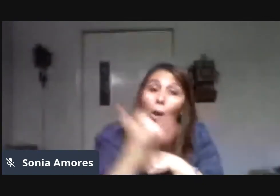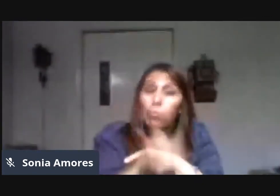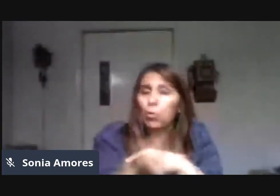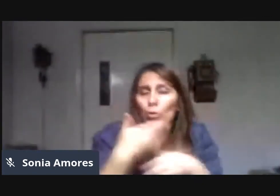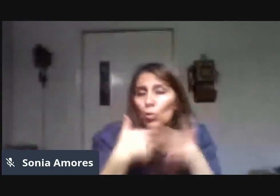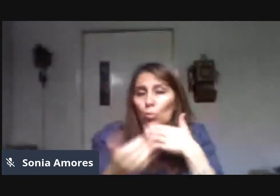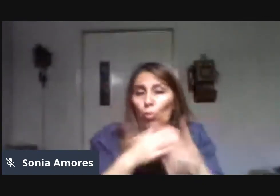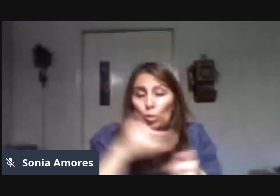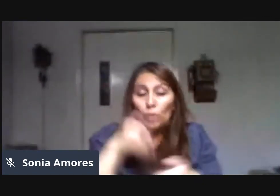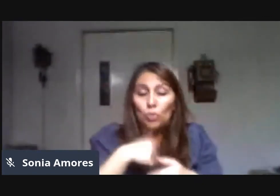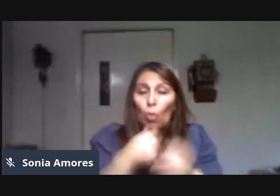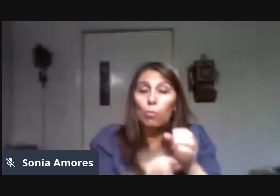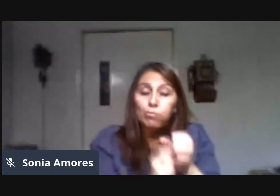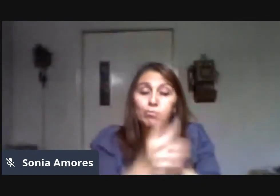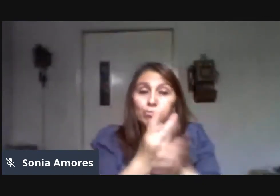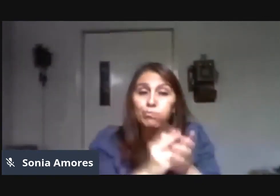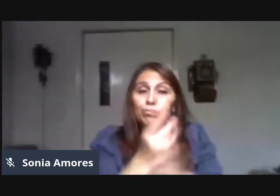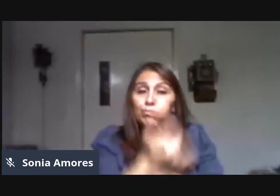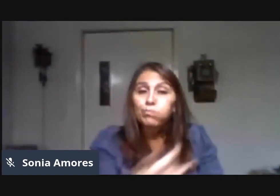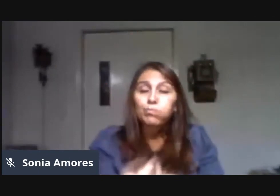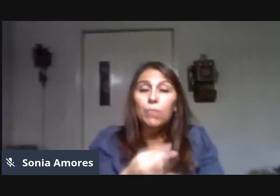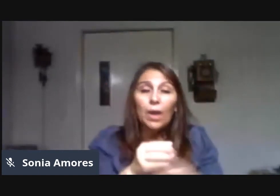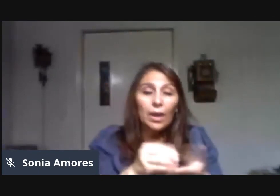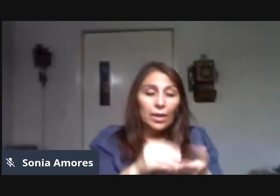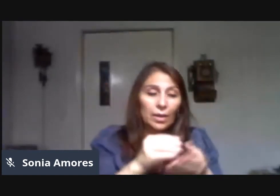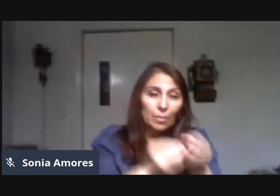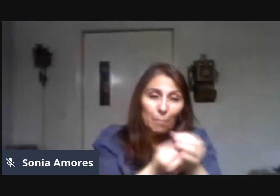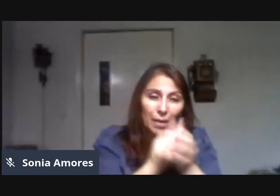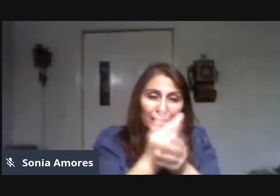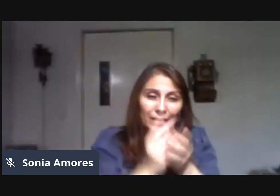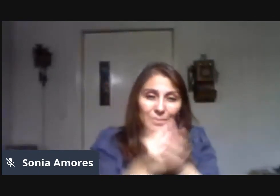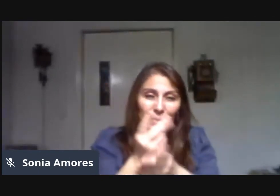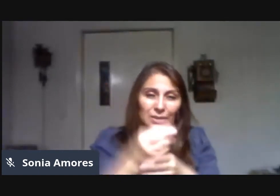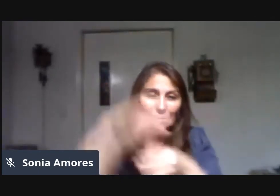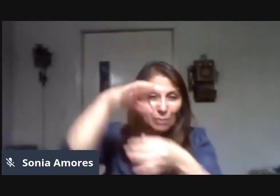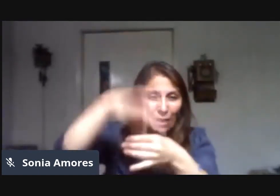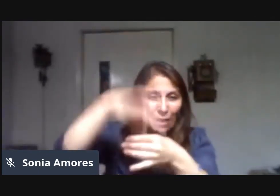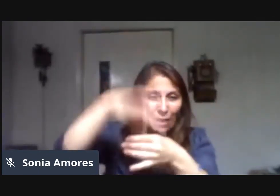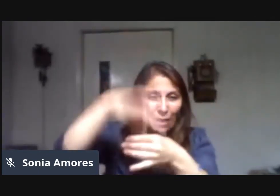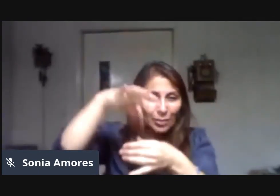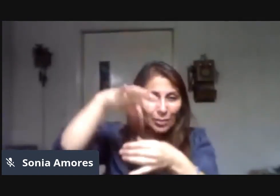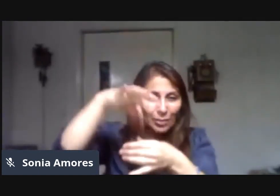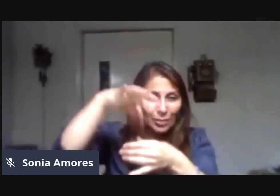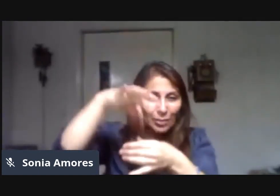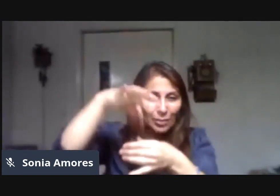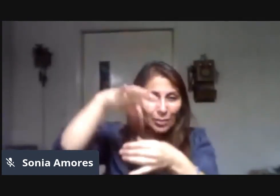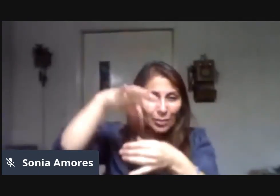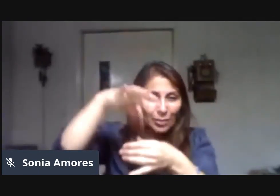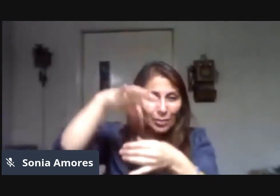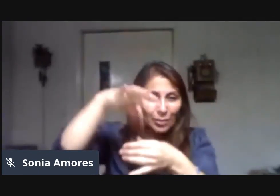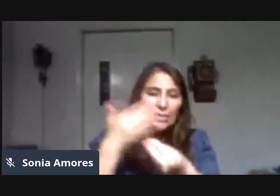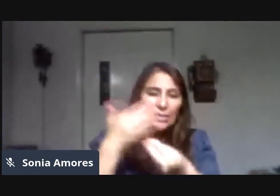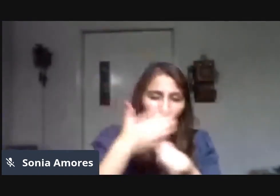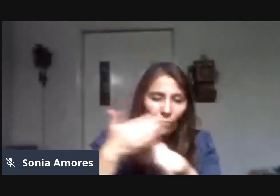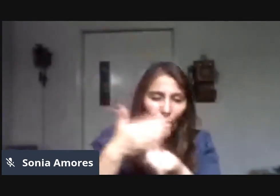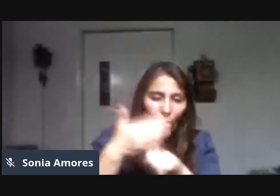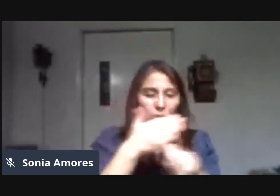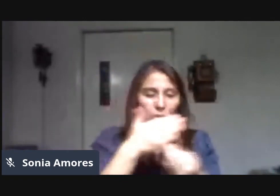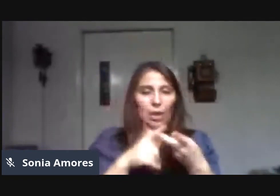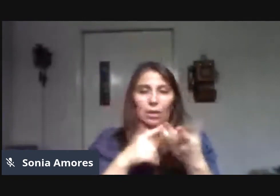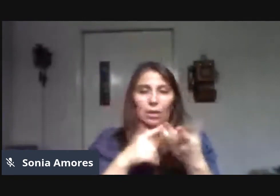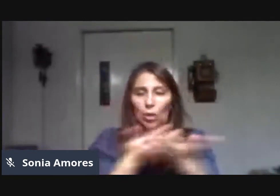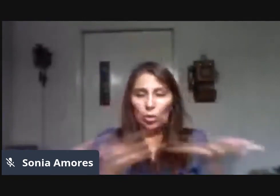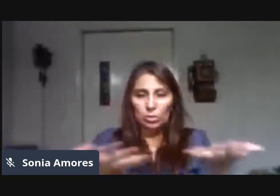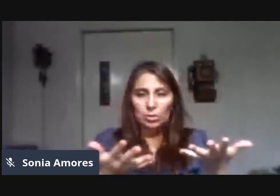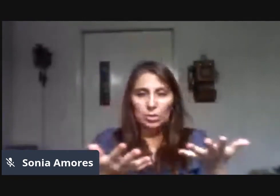aromáticas. Tengo sembrada cebolla, tengo sembrado ajo, tengo sembrado varias cosas. ¿Qué implica eso? Que vamos